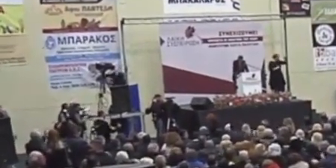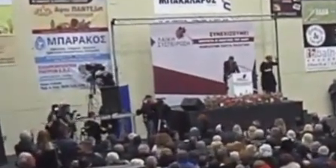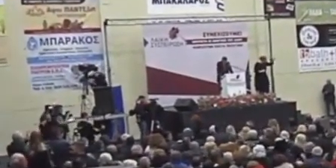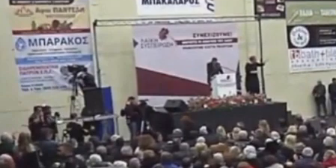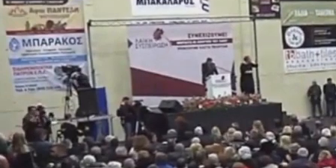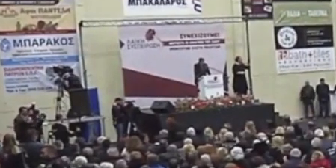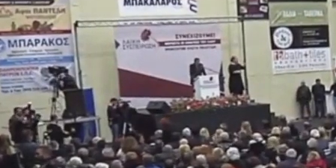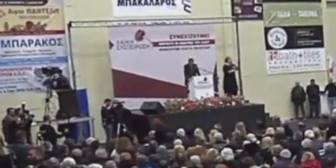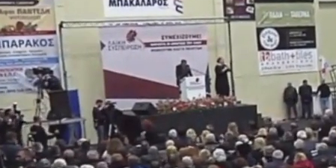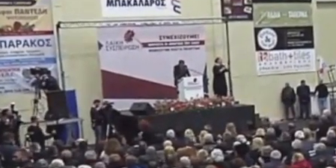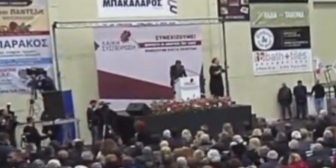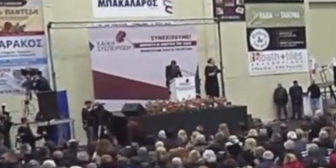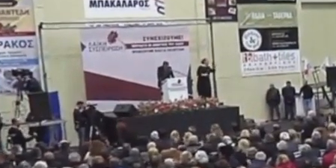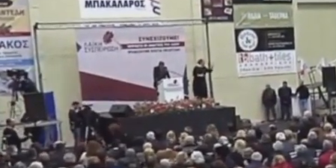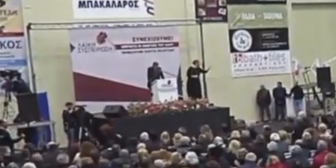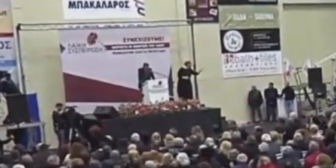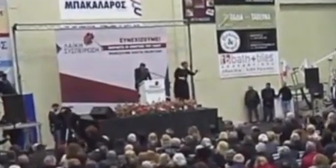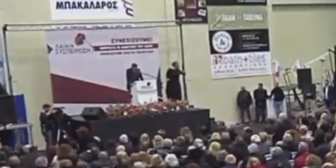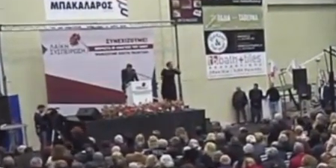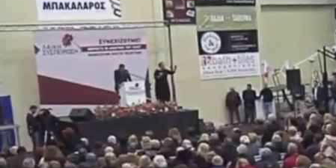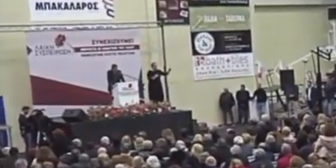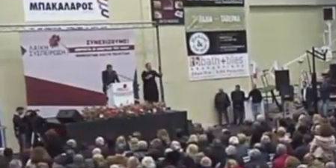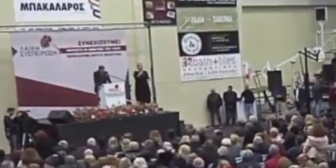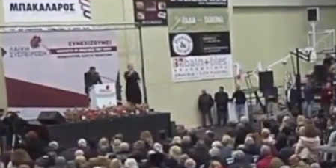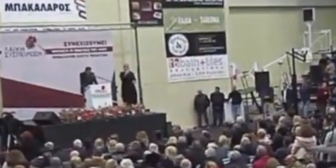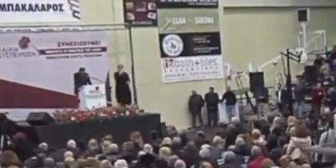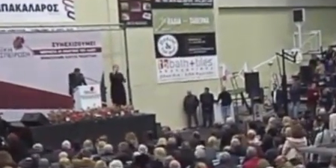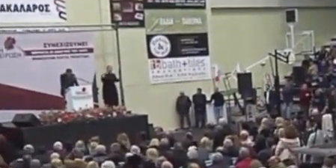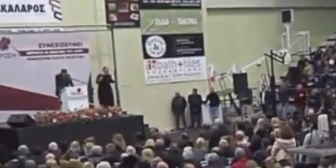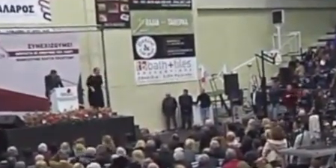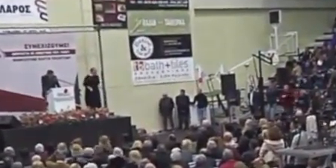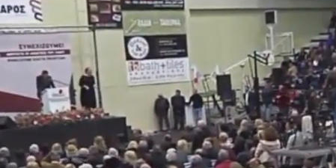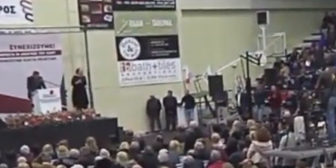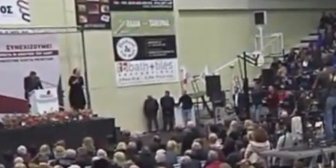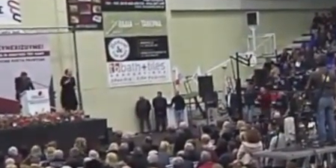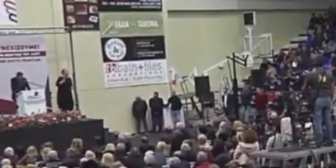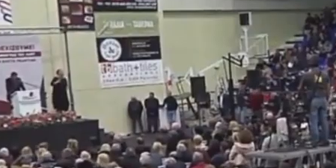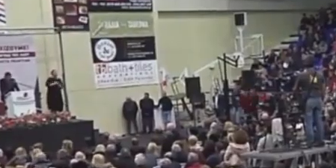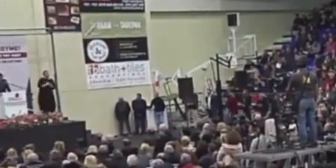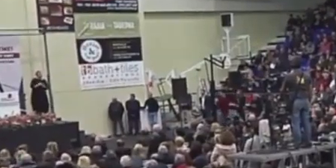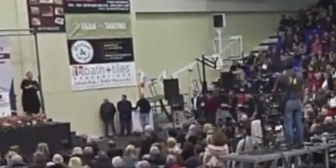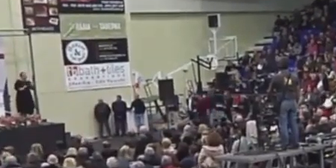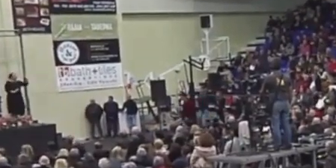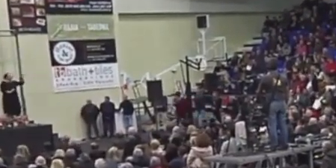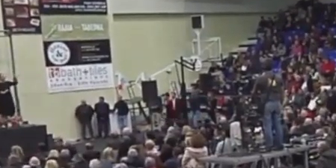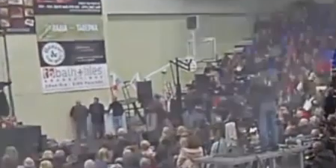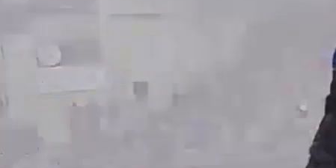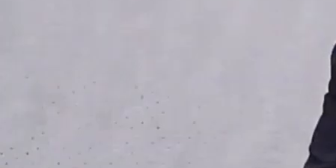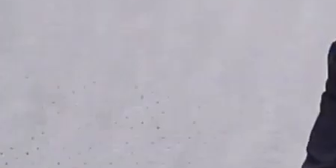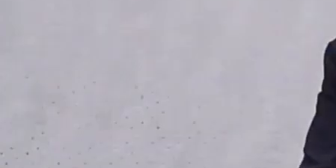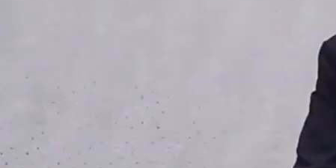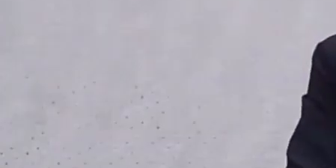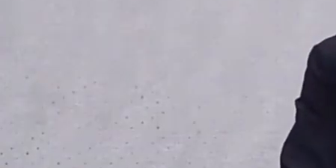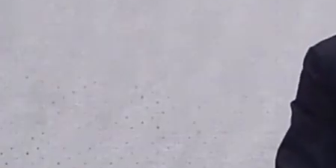Αρσάκιο. Έτσι θα έχουμε στην πόλη μας ένα εμβληματικό κτίριο που θα κάνει